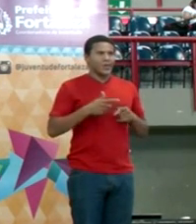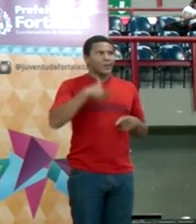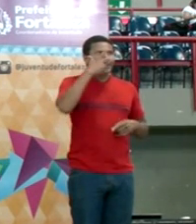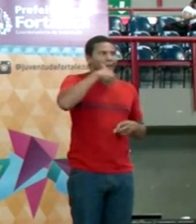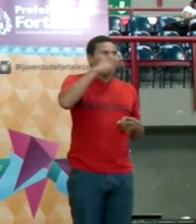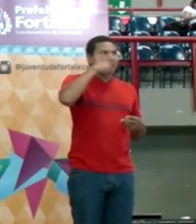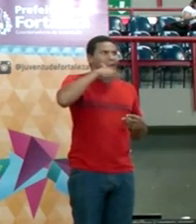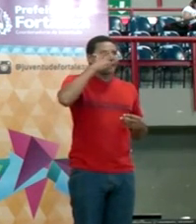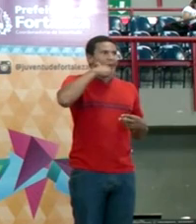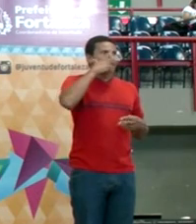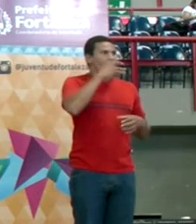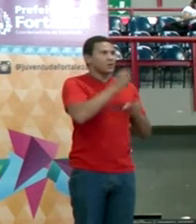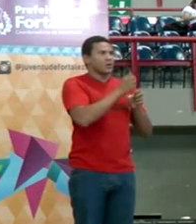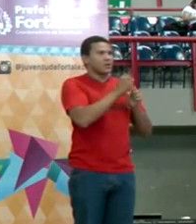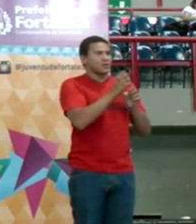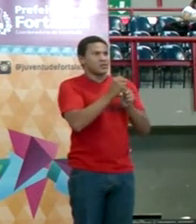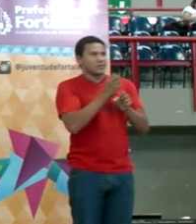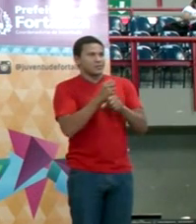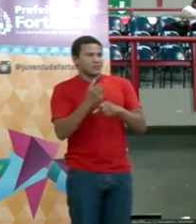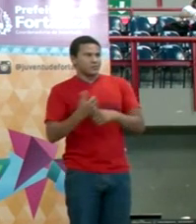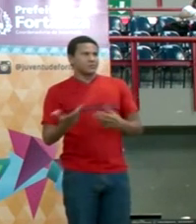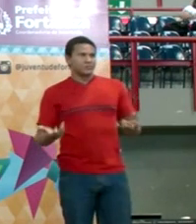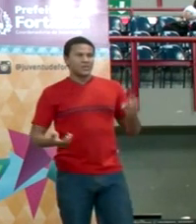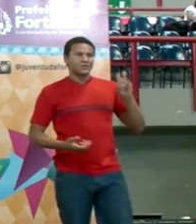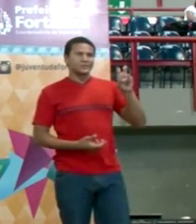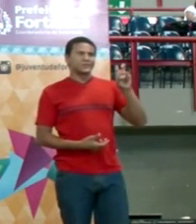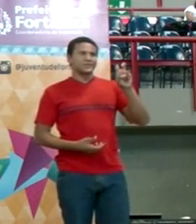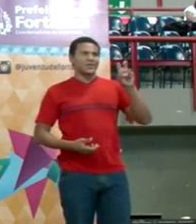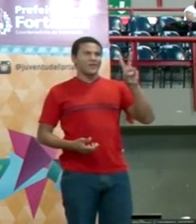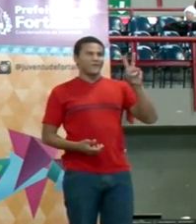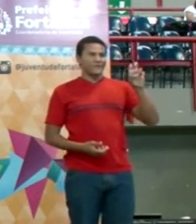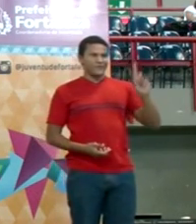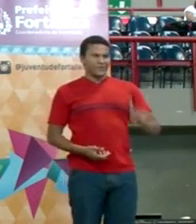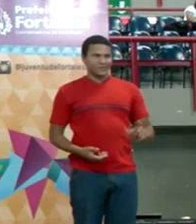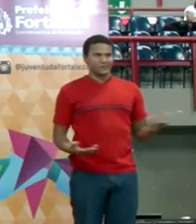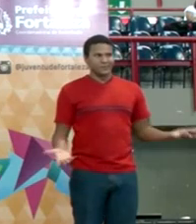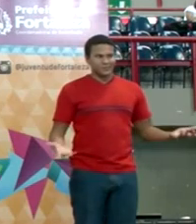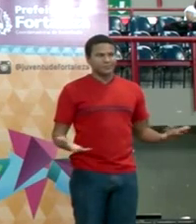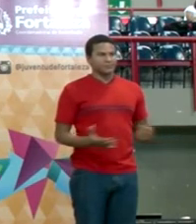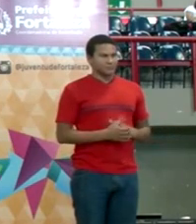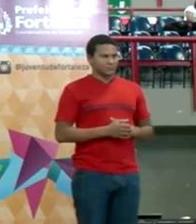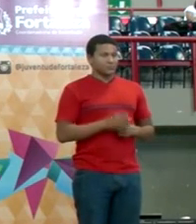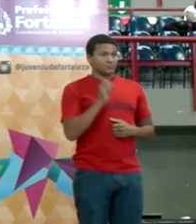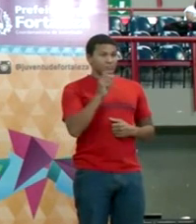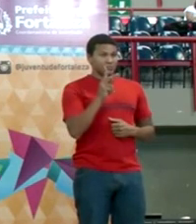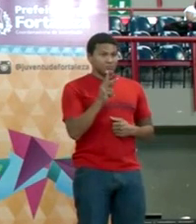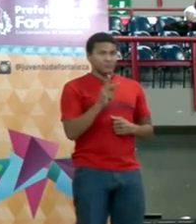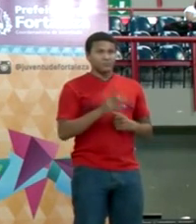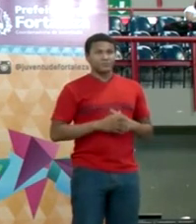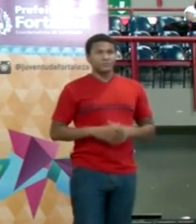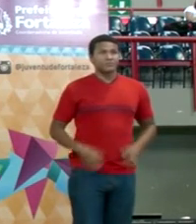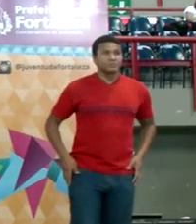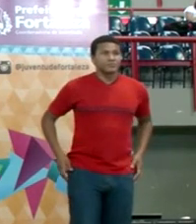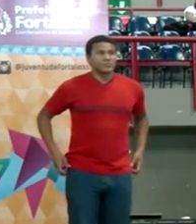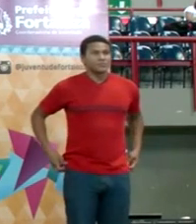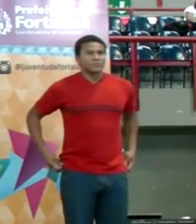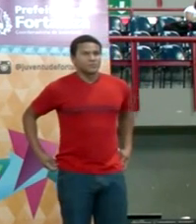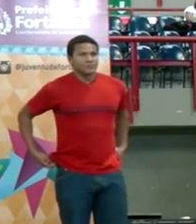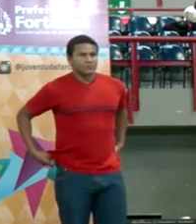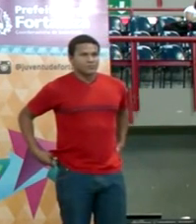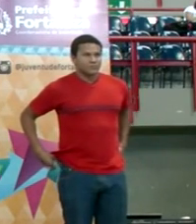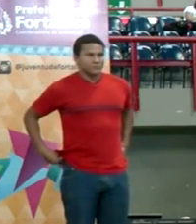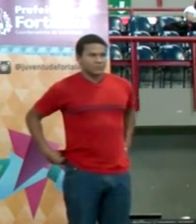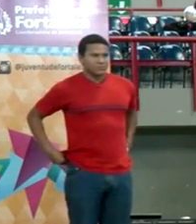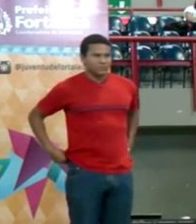5 vezes. Calculei todas as médias e vi quantas vezes o elemento aparece acima da média. Beleza essa? Então anotem, resposta